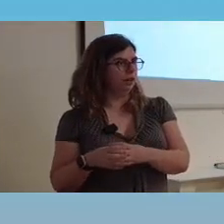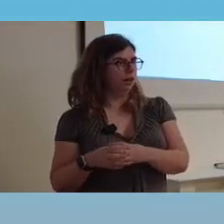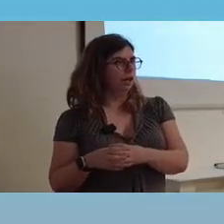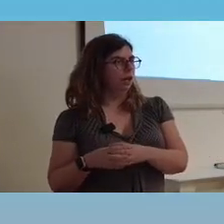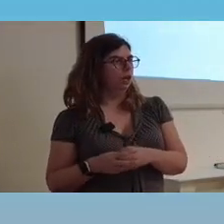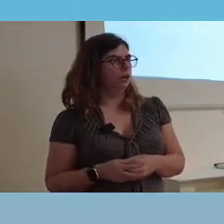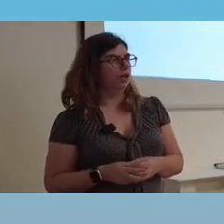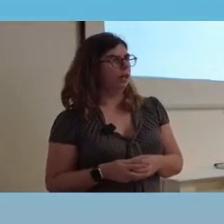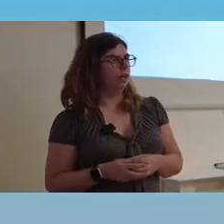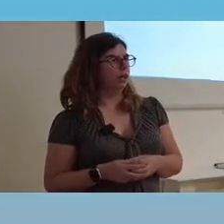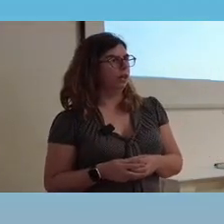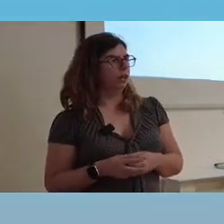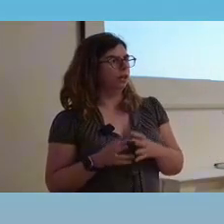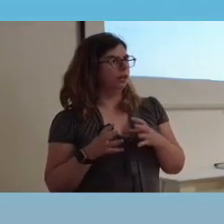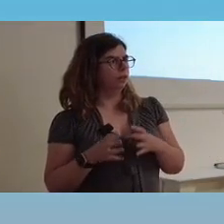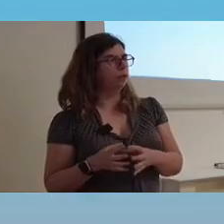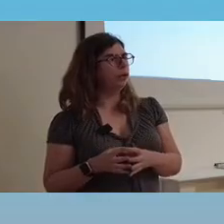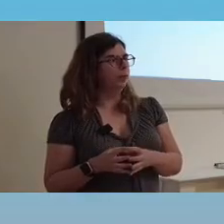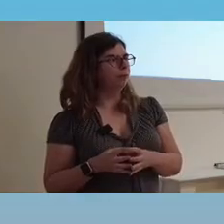données